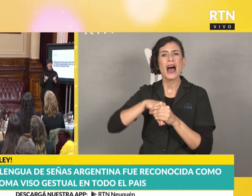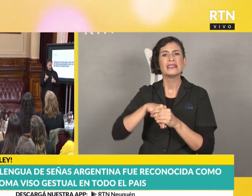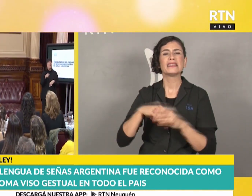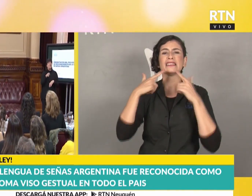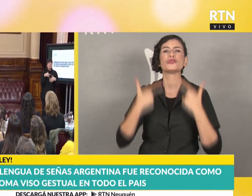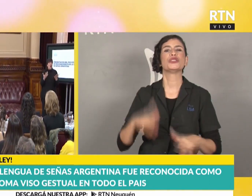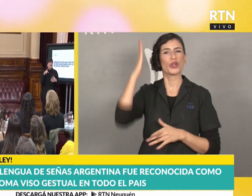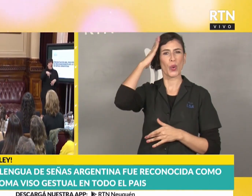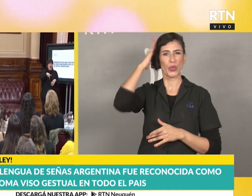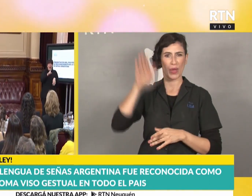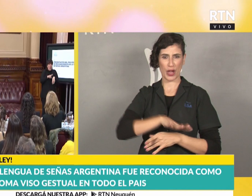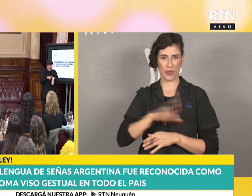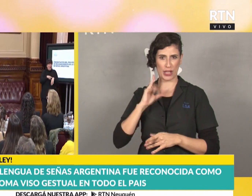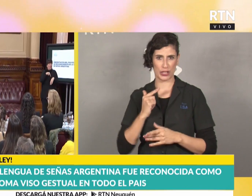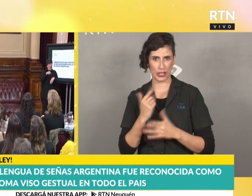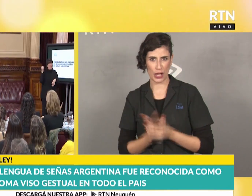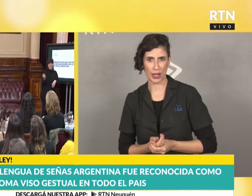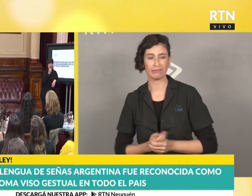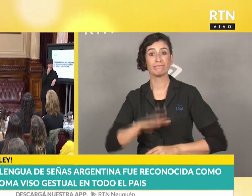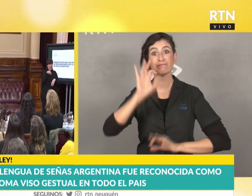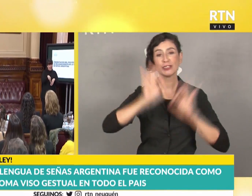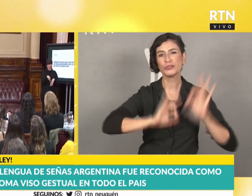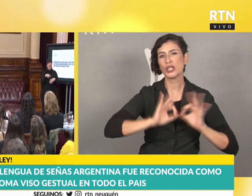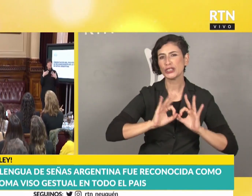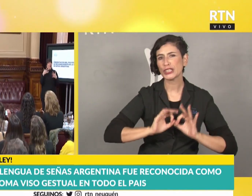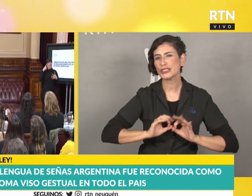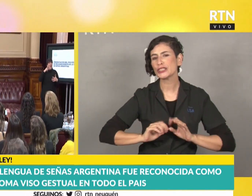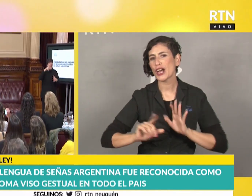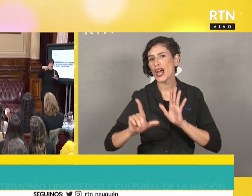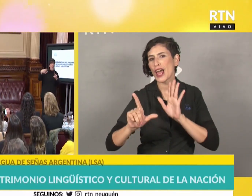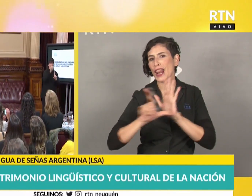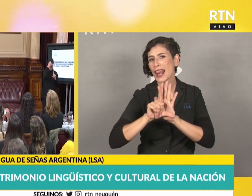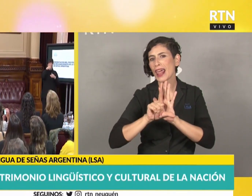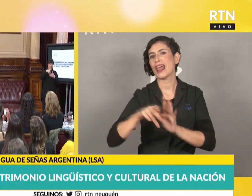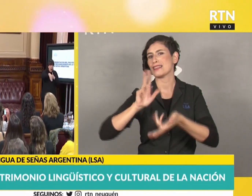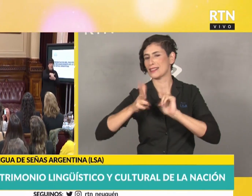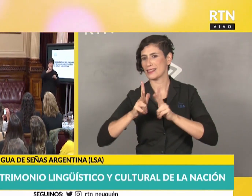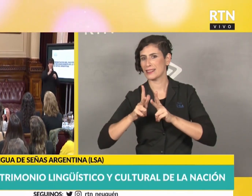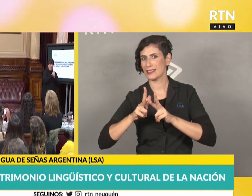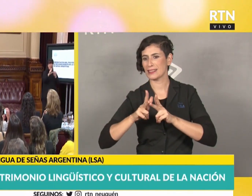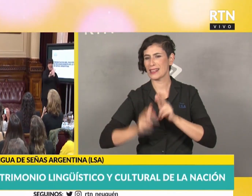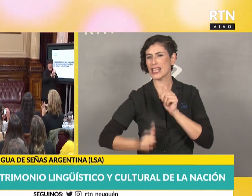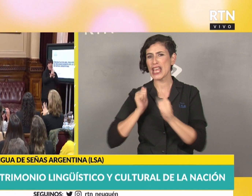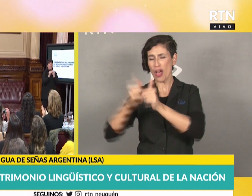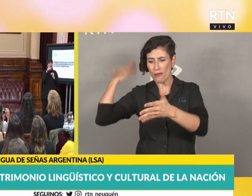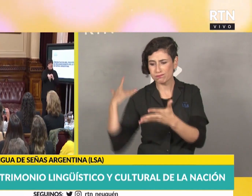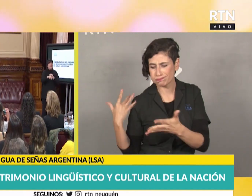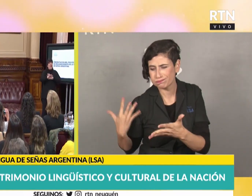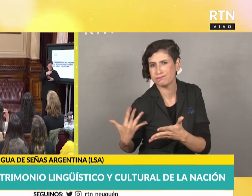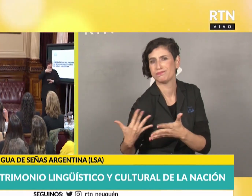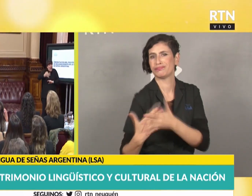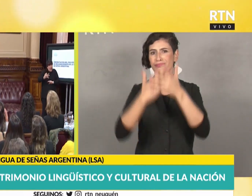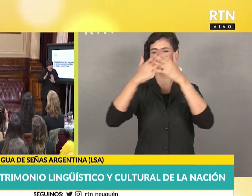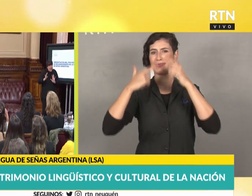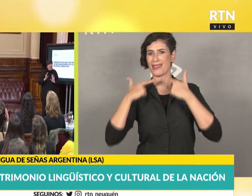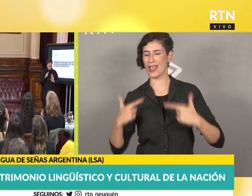y cultural. El proyecto determina a la LSA como un legado histórico inmaterial de la identidad lingüística